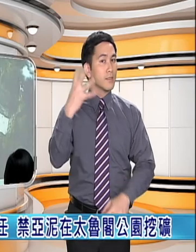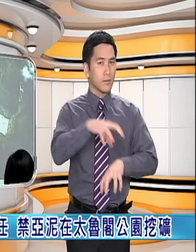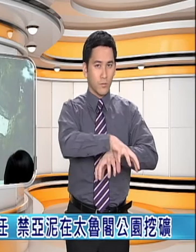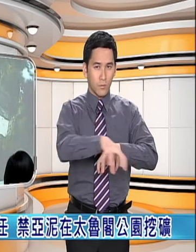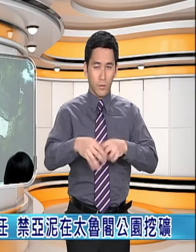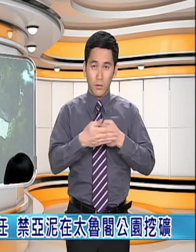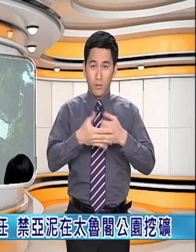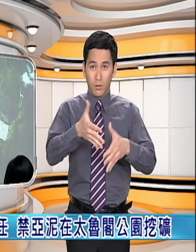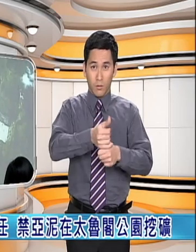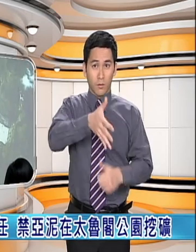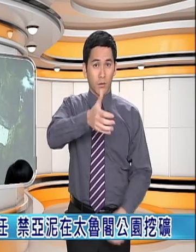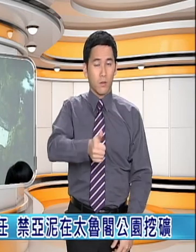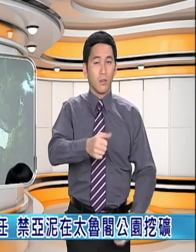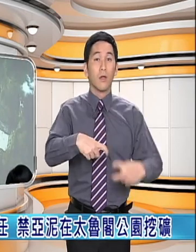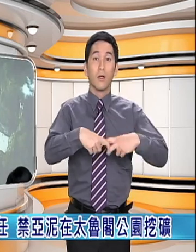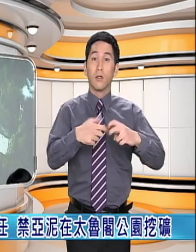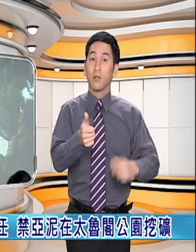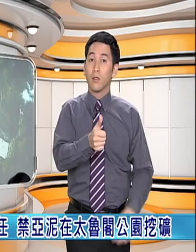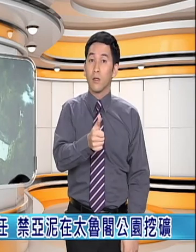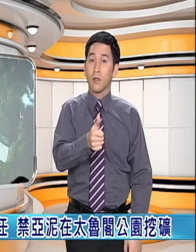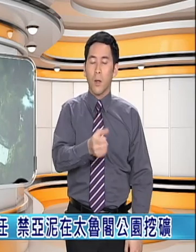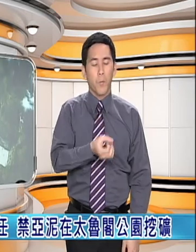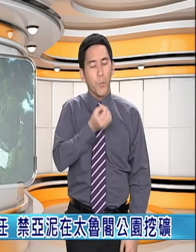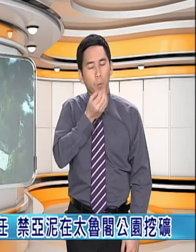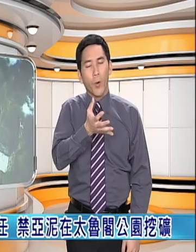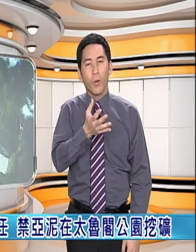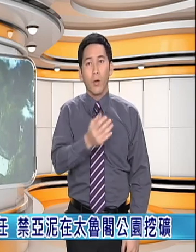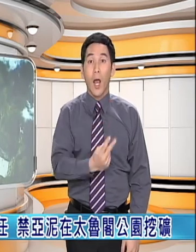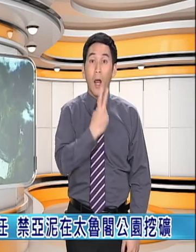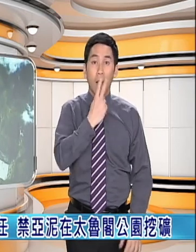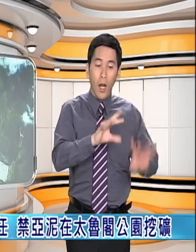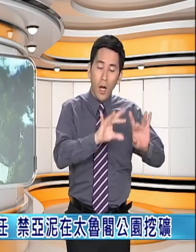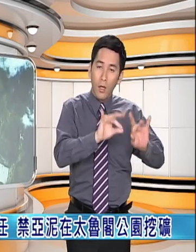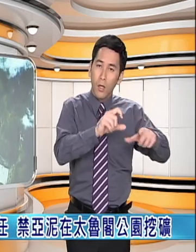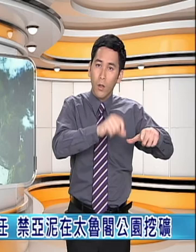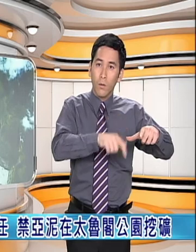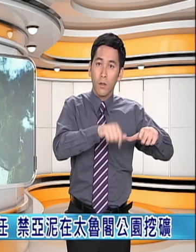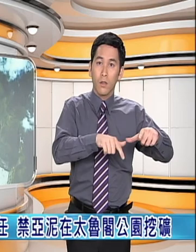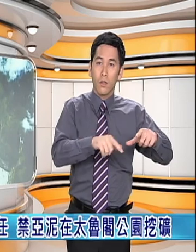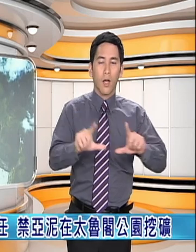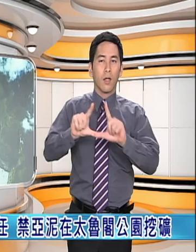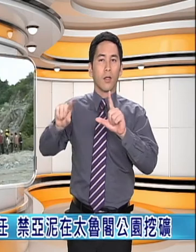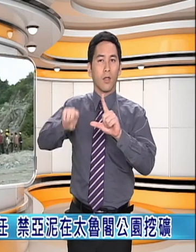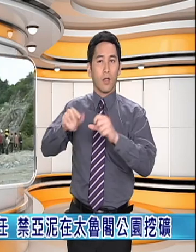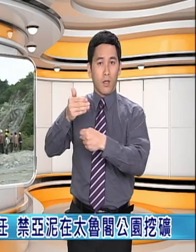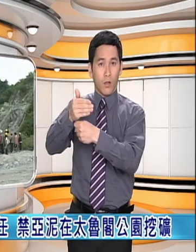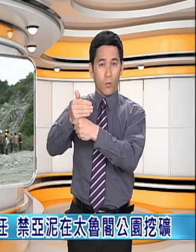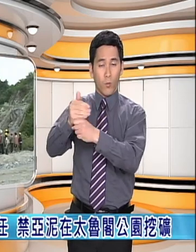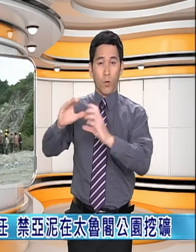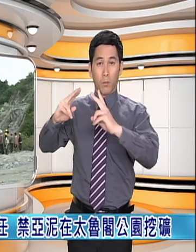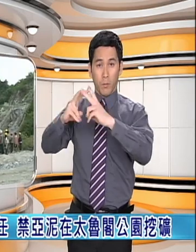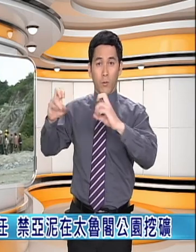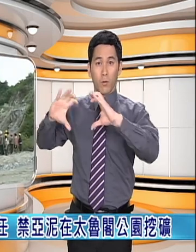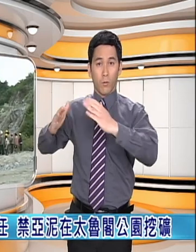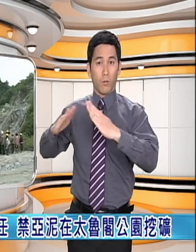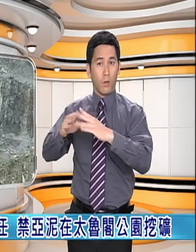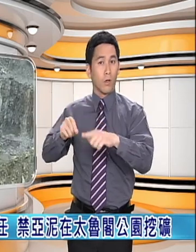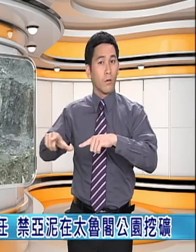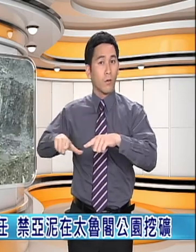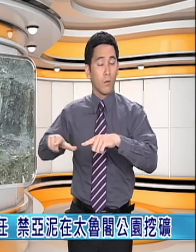新任环保署长李应元指出，亚洲水泥在太鲁阁国家公园挖矿破坏环境，应该要